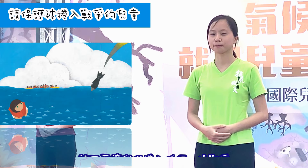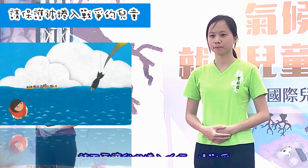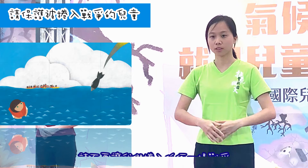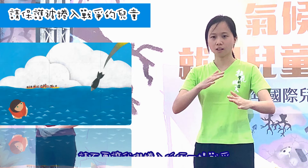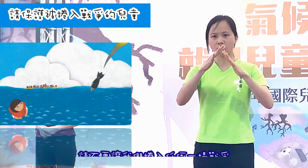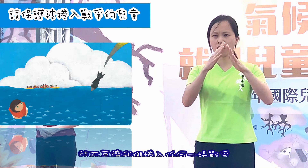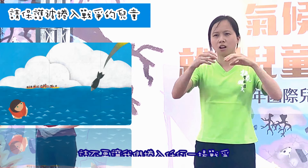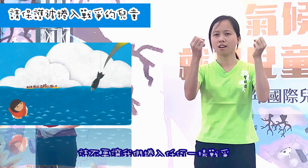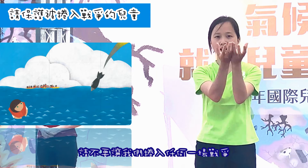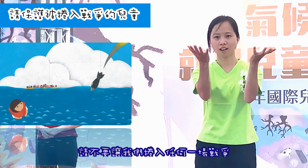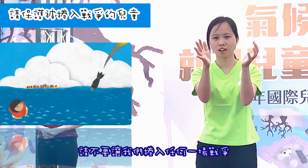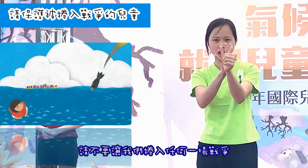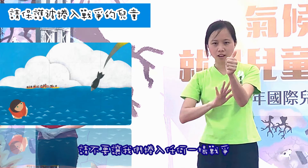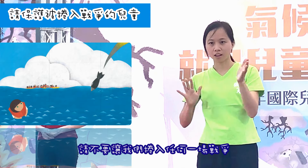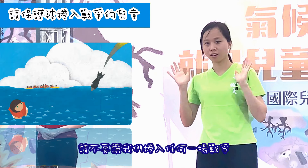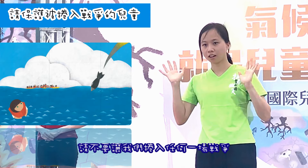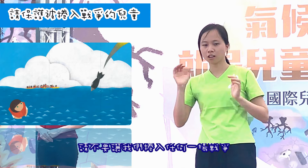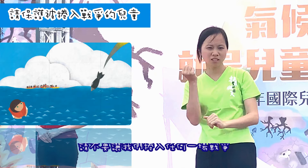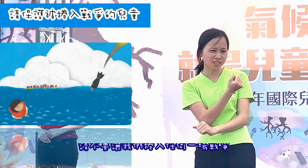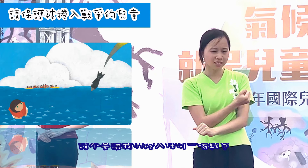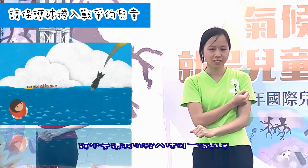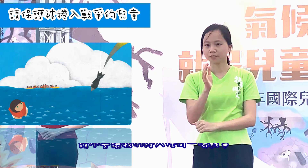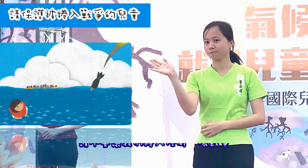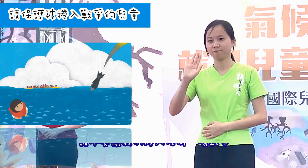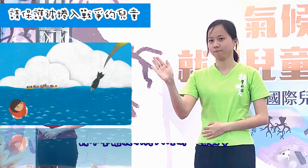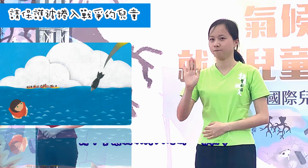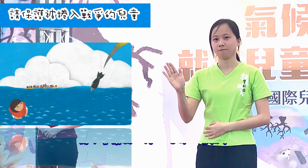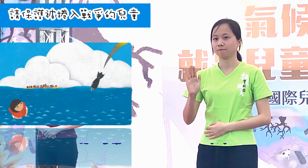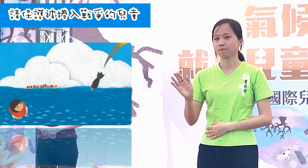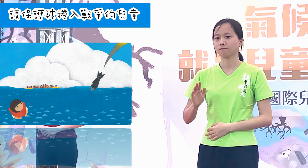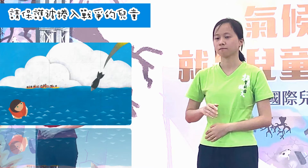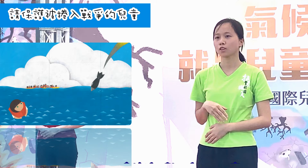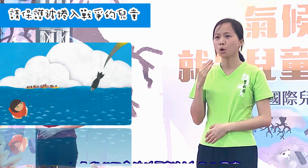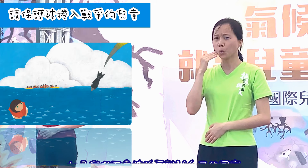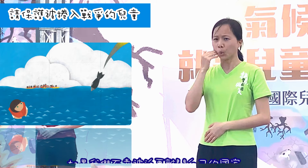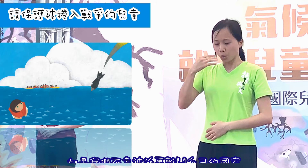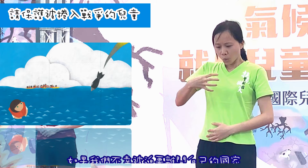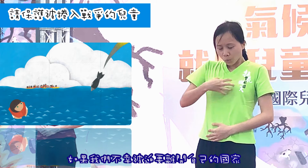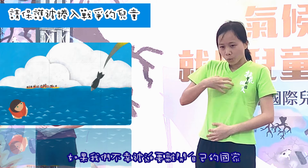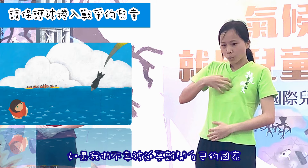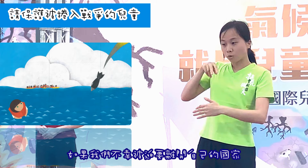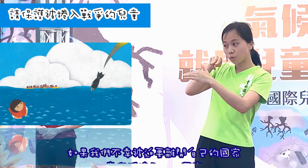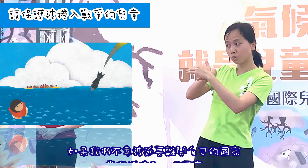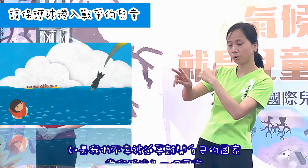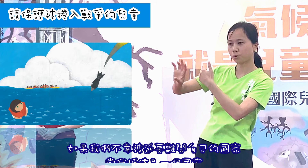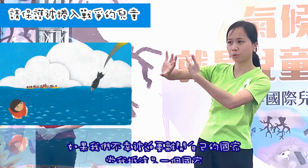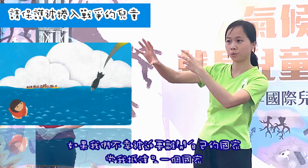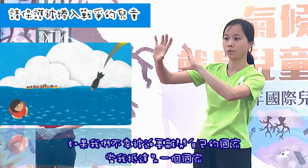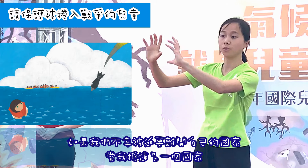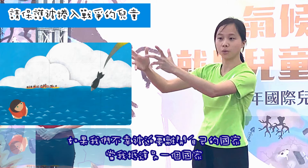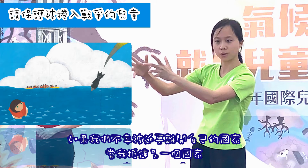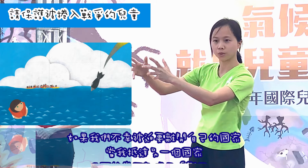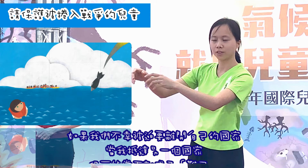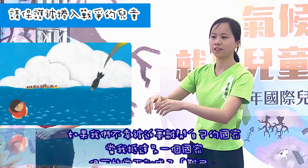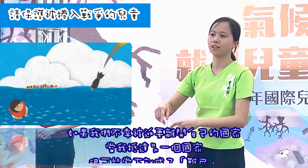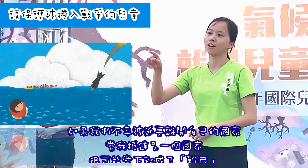请不要让我们卷入任何一场战争。如果我们不幸被迫要离开自己的国家，当